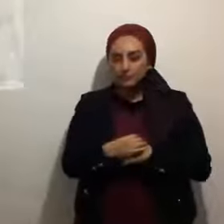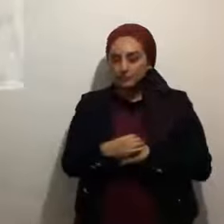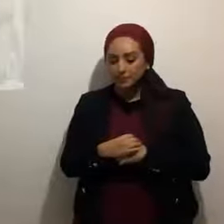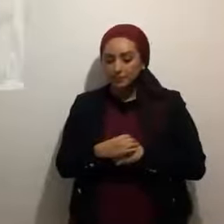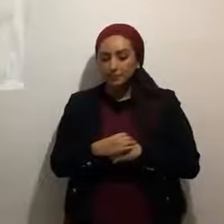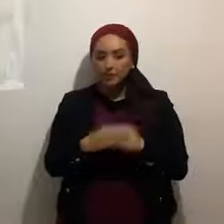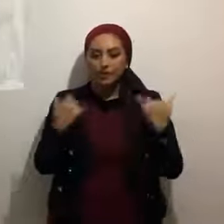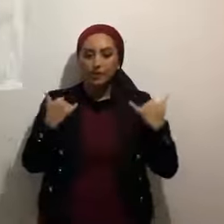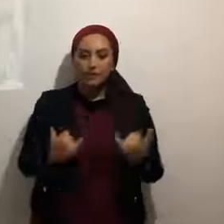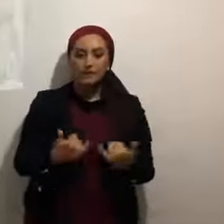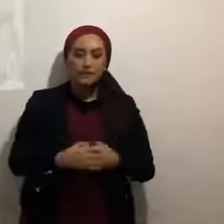Ahora,